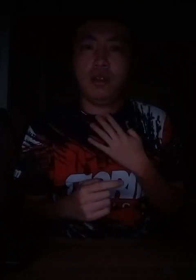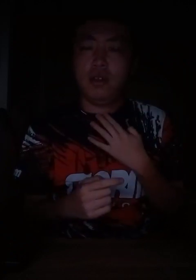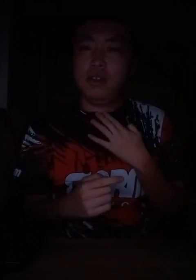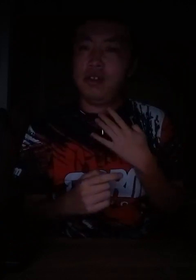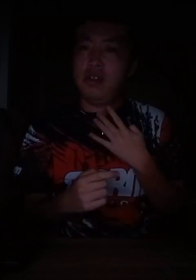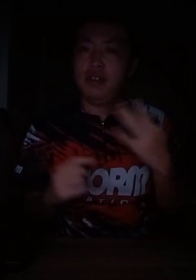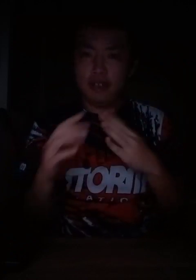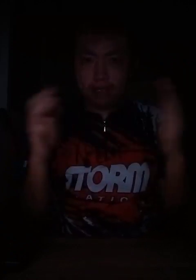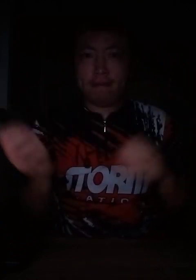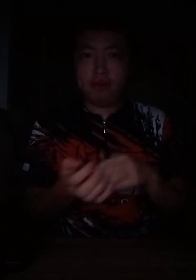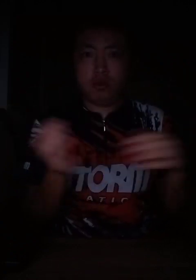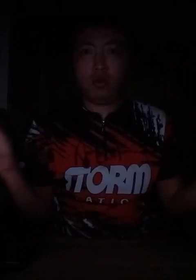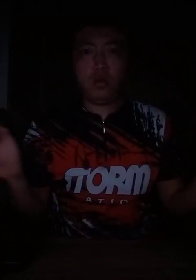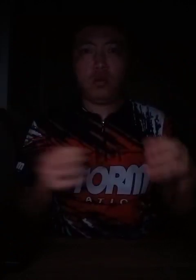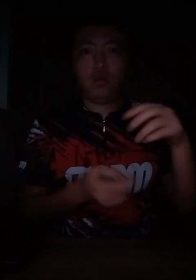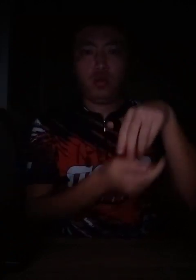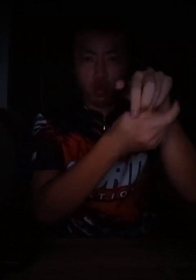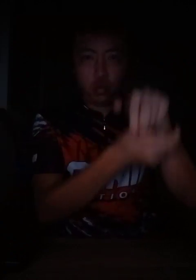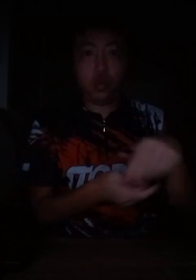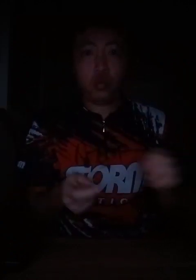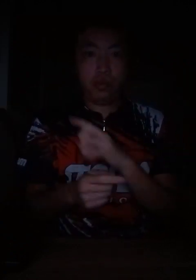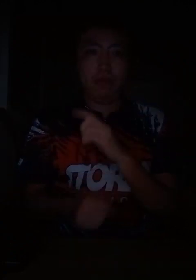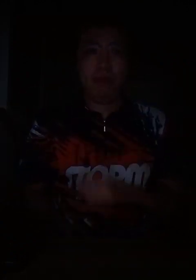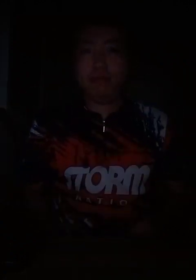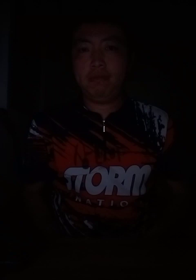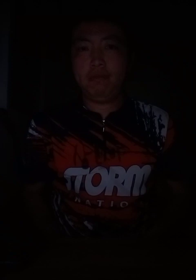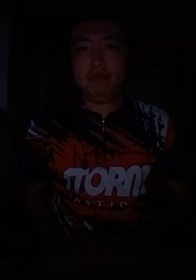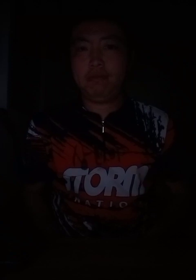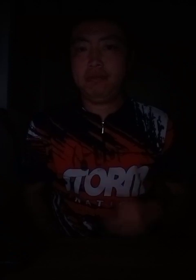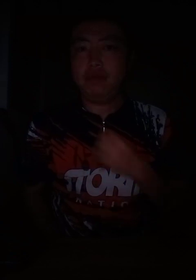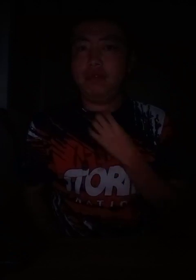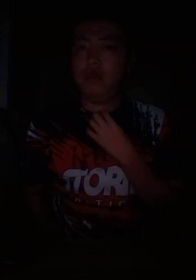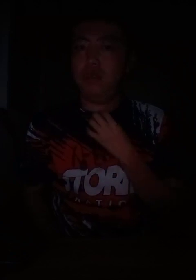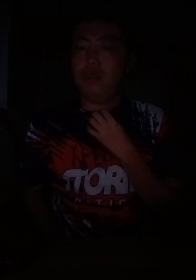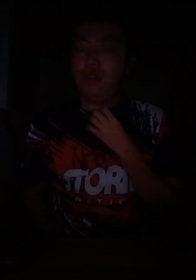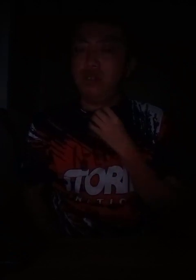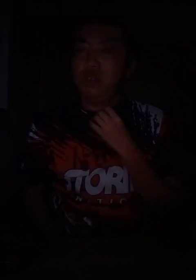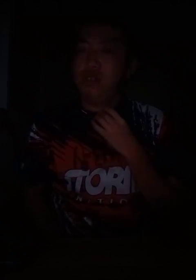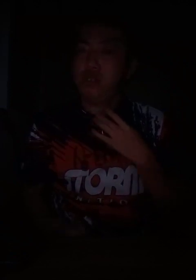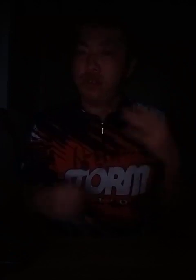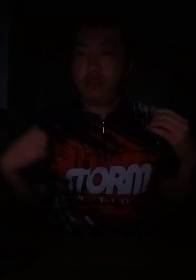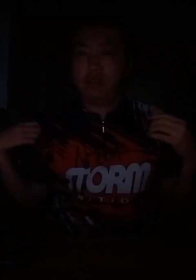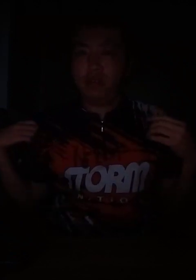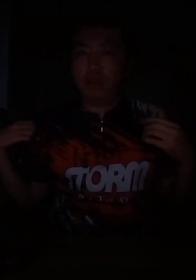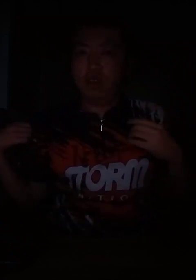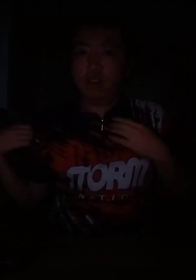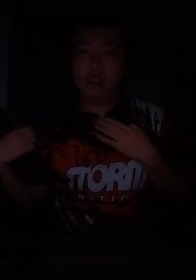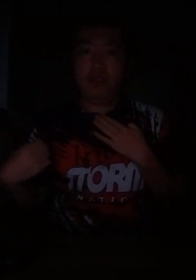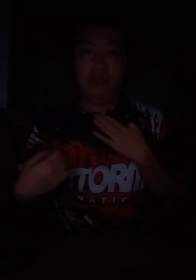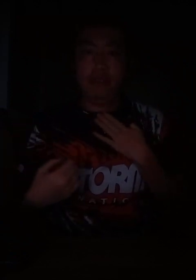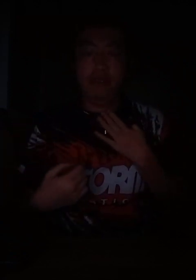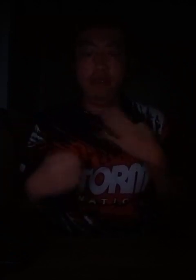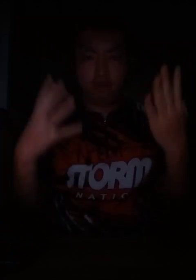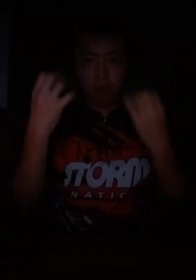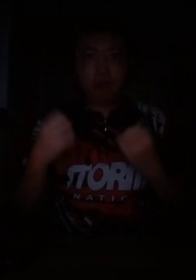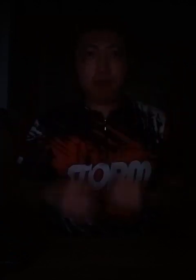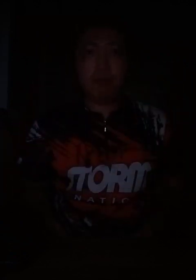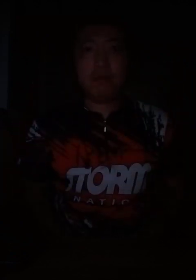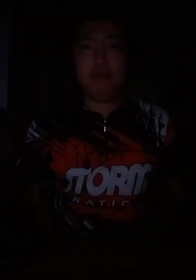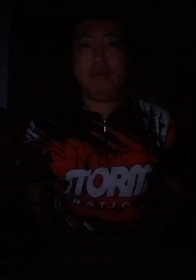점검 시 2명 이상이 하도록 권고했습니다. 하지만 권고이다 보니 지켜지지 않는 경우가 많습니다. 일이